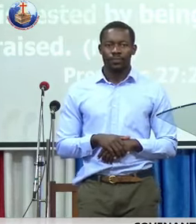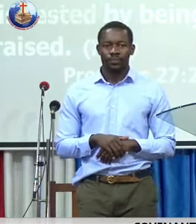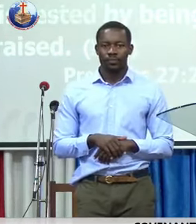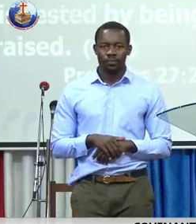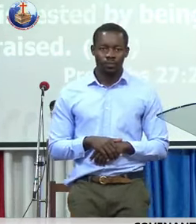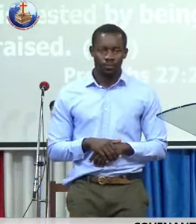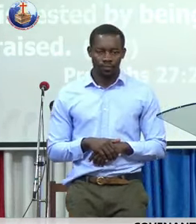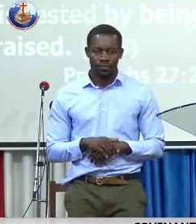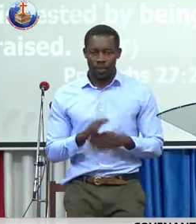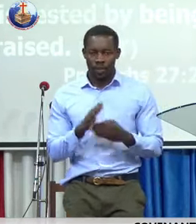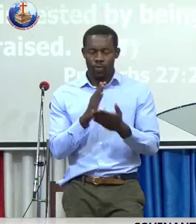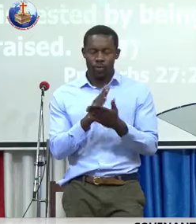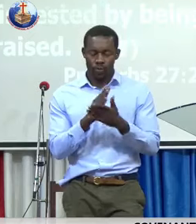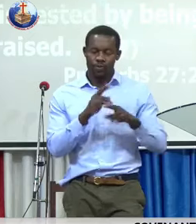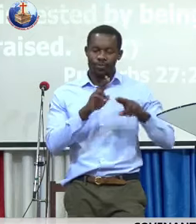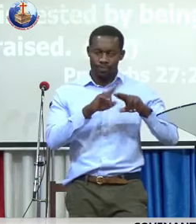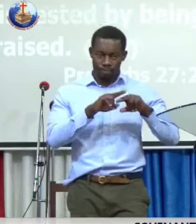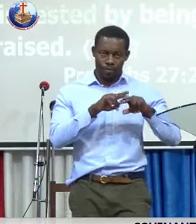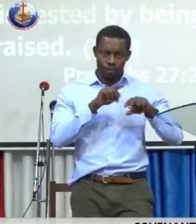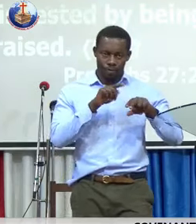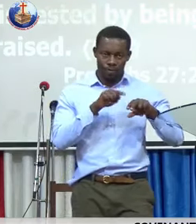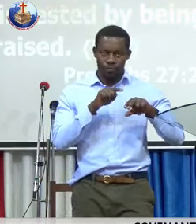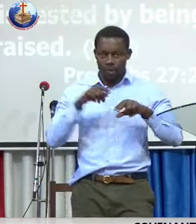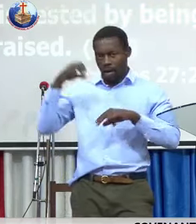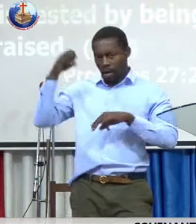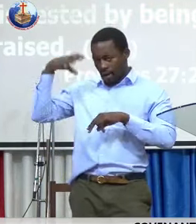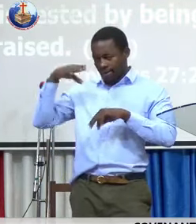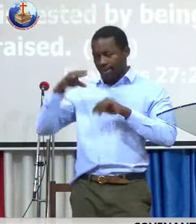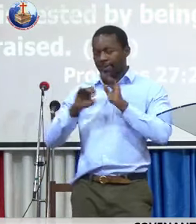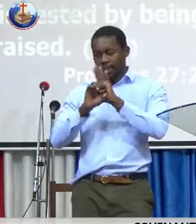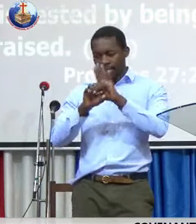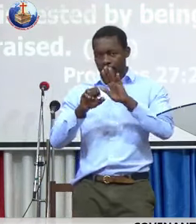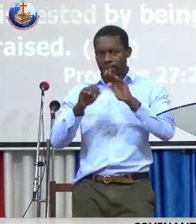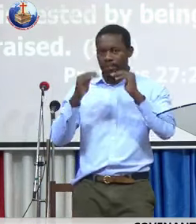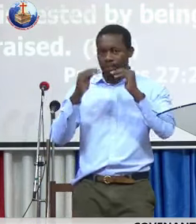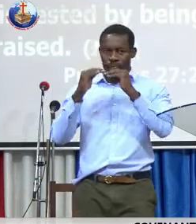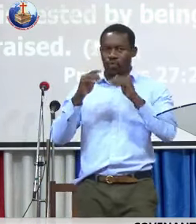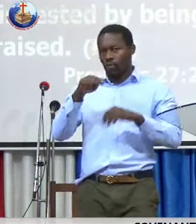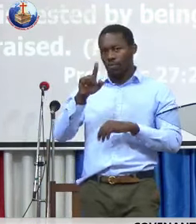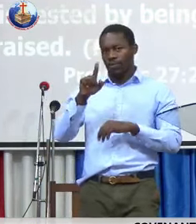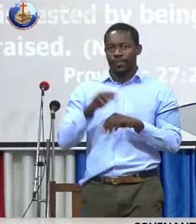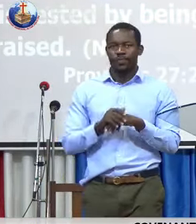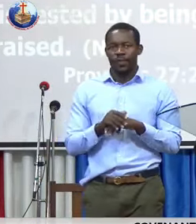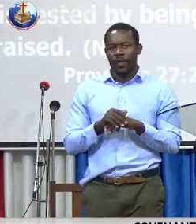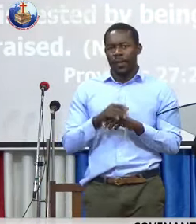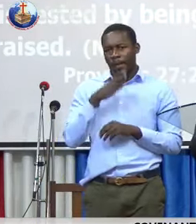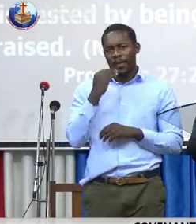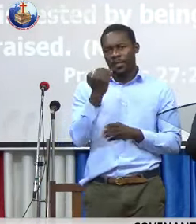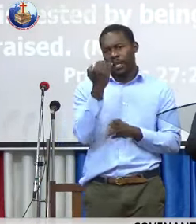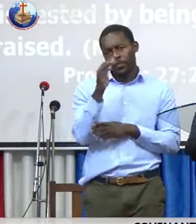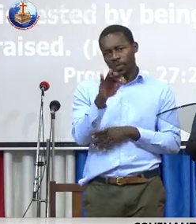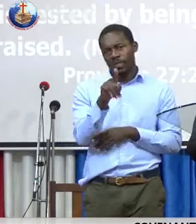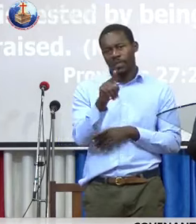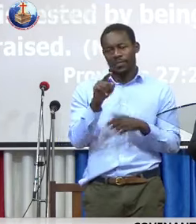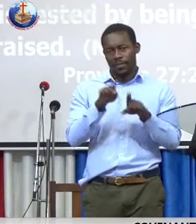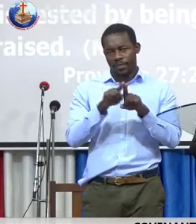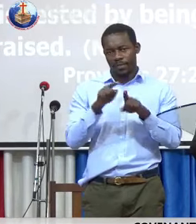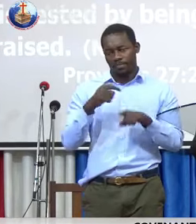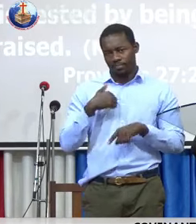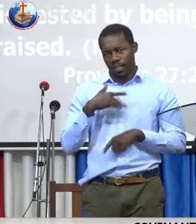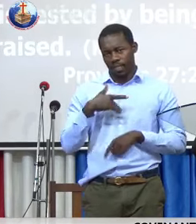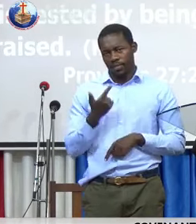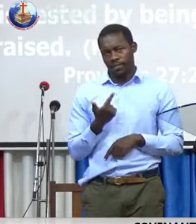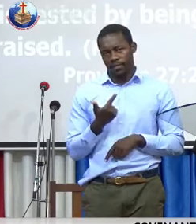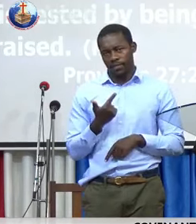That is how we will be salt and light. Hivyo ndivyo tutakuwa chumvi na nuru ya ulimwengu. So I would like us to reflect and ask ourselves. Ningelipenda tutafakari na